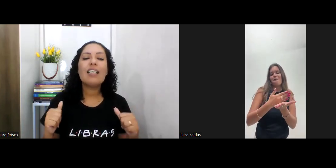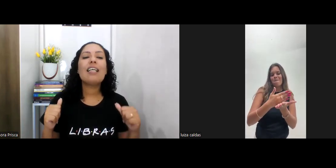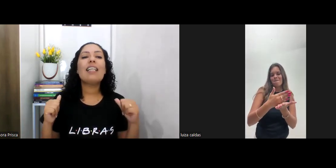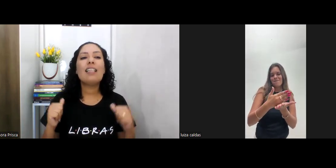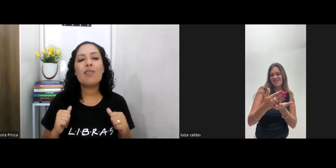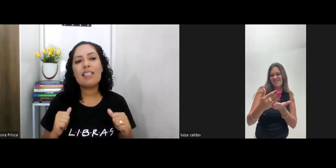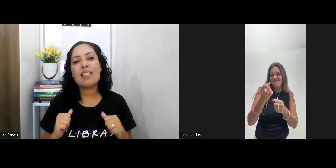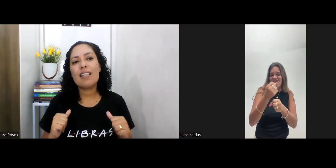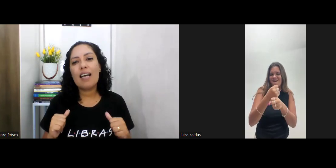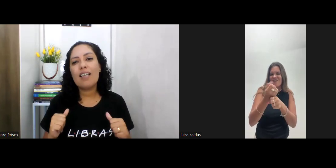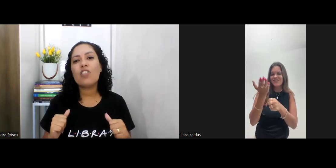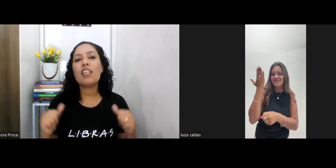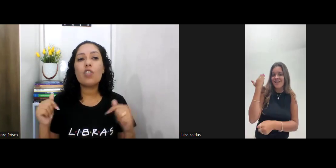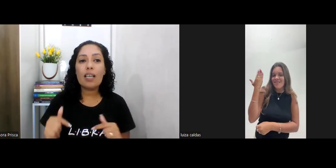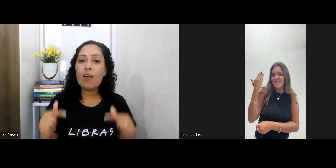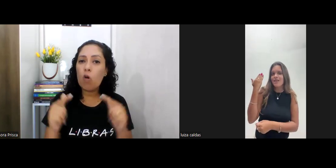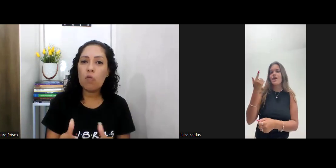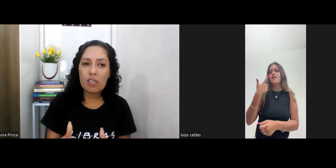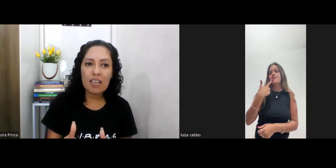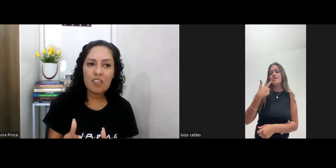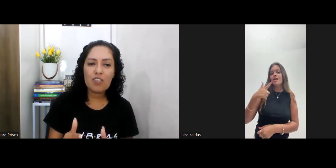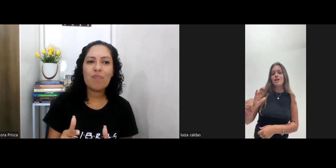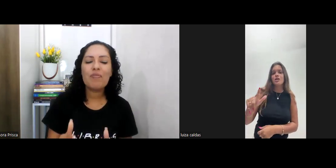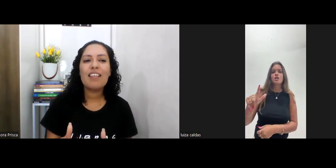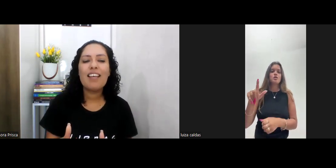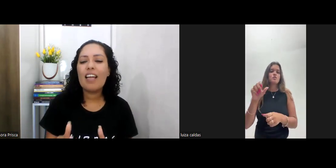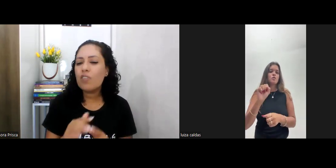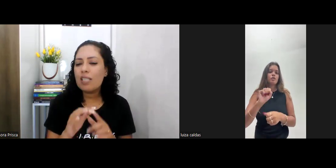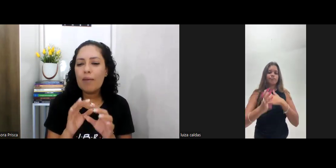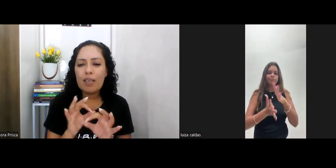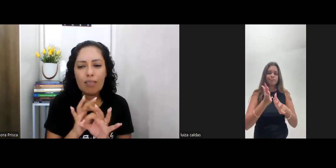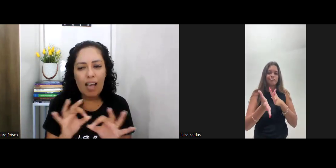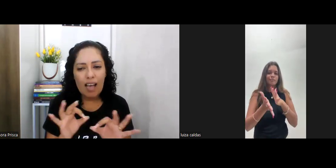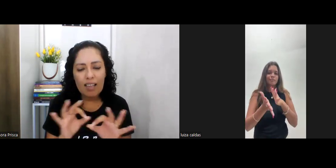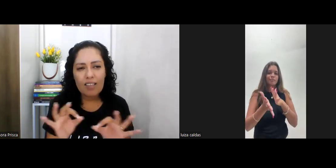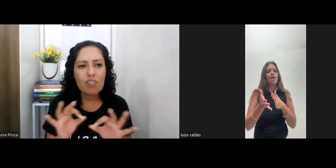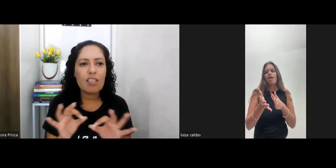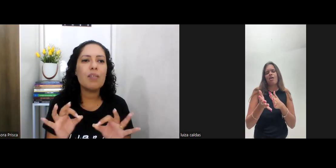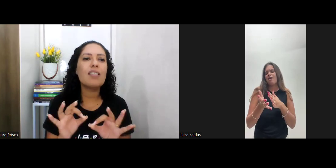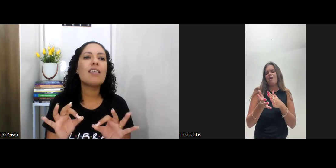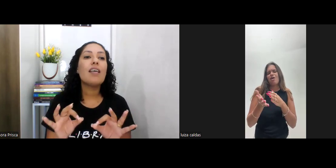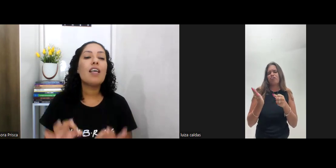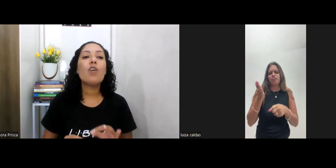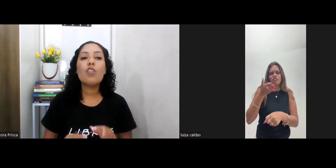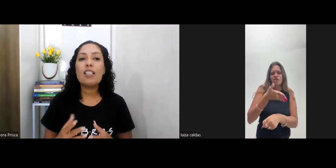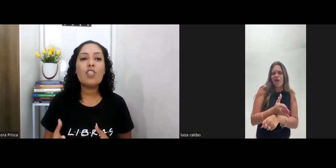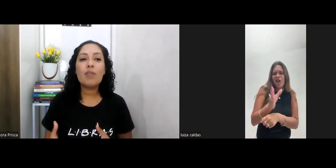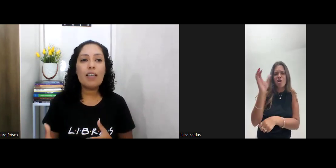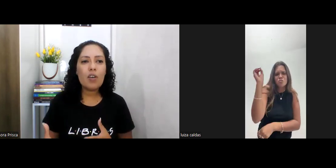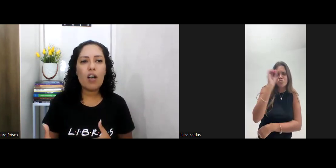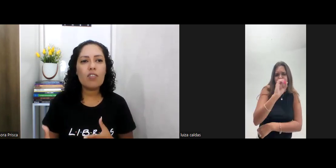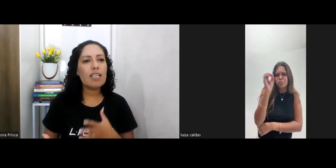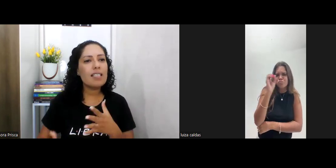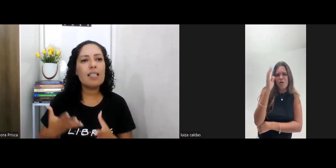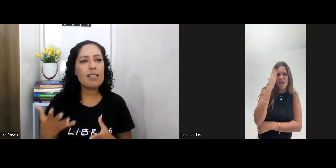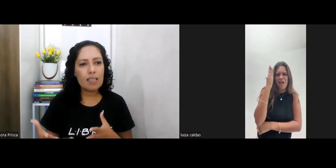atrás, na língua de sinais, e elas chegaram como vocês. Elas não sabiam nada de Libras. E hoje elas estão